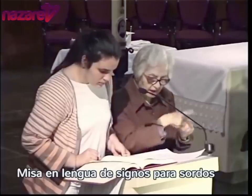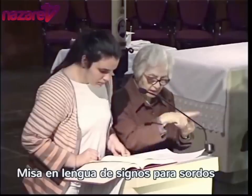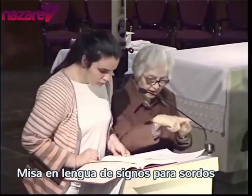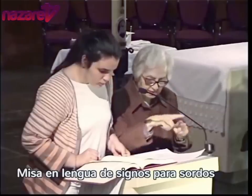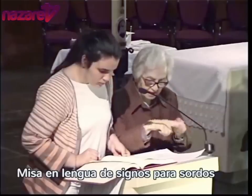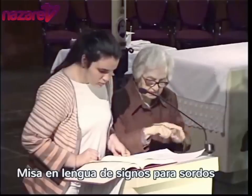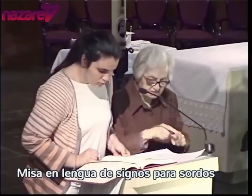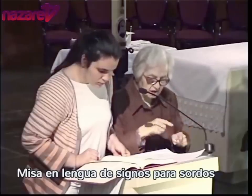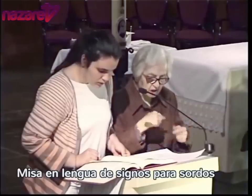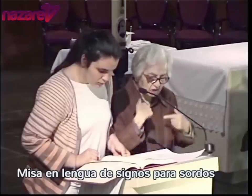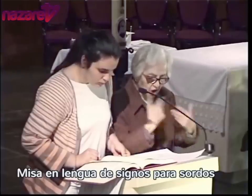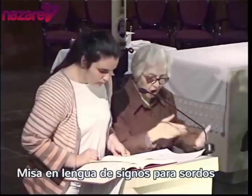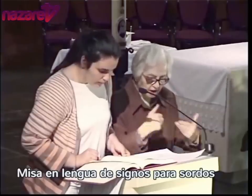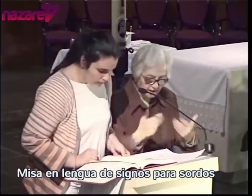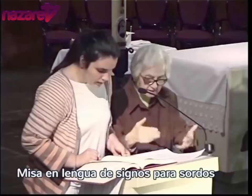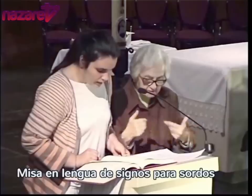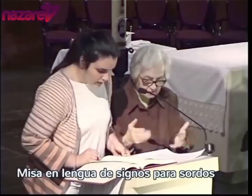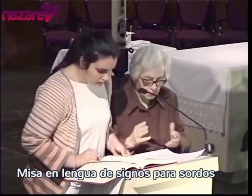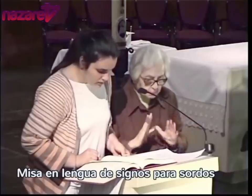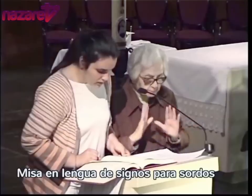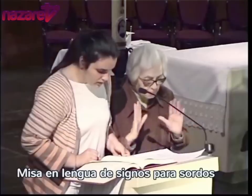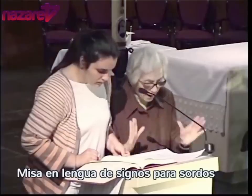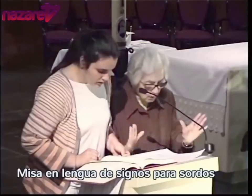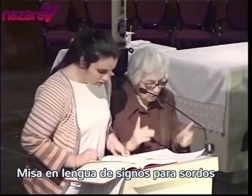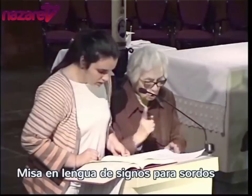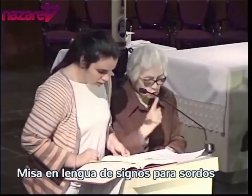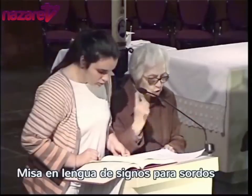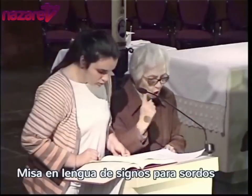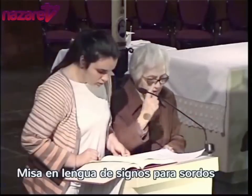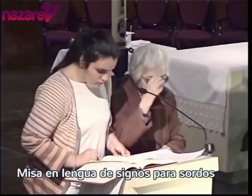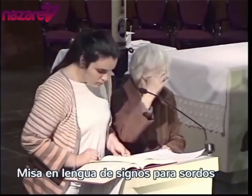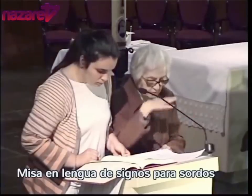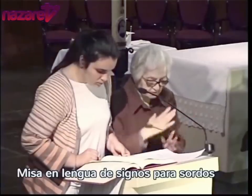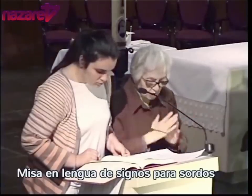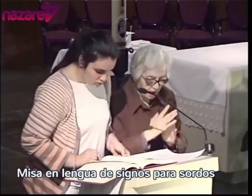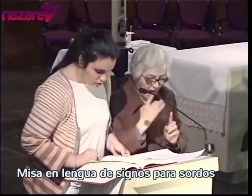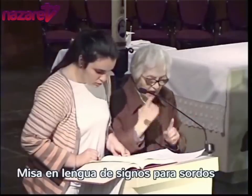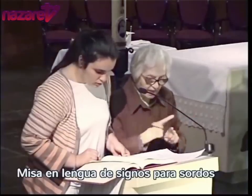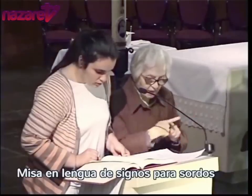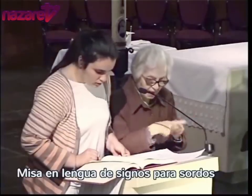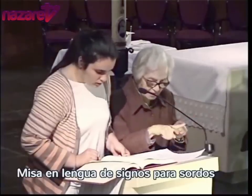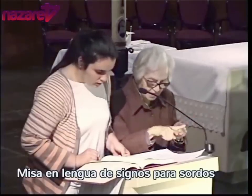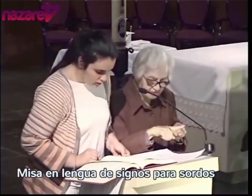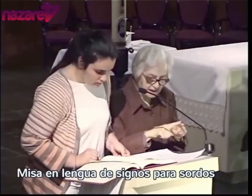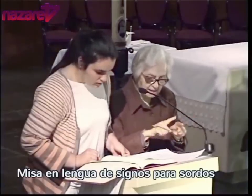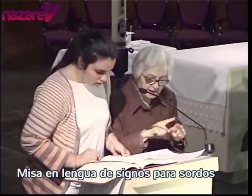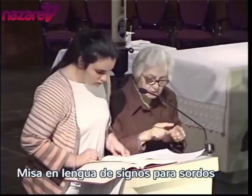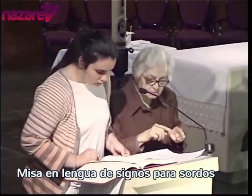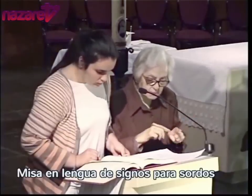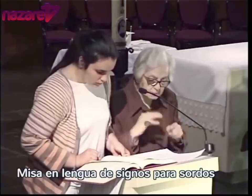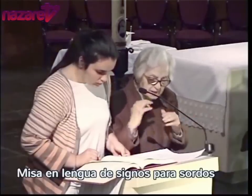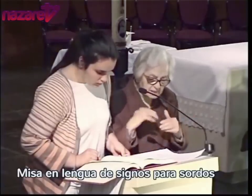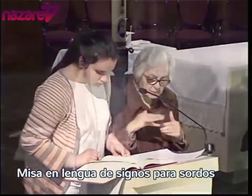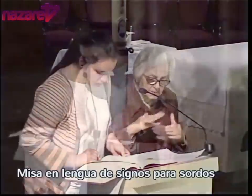carismas, pero un mismo Espíritu. Hay diversidad de ministerios, pero un mismo Señor. Y hay diversidad